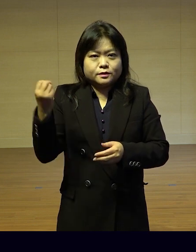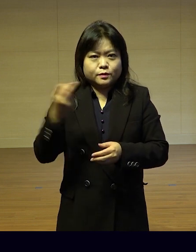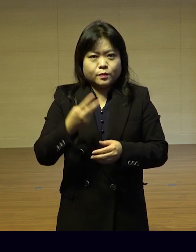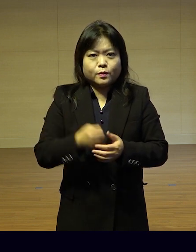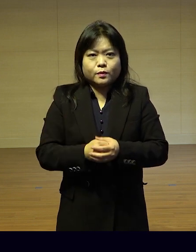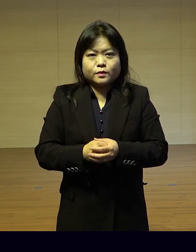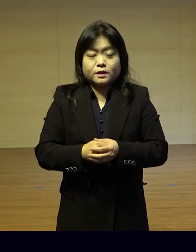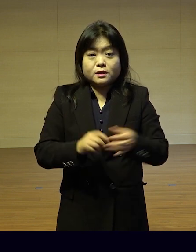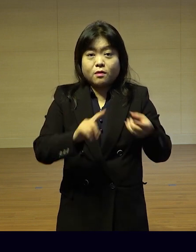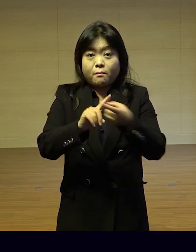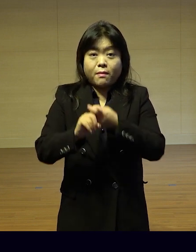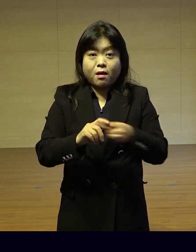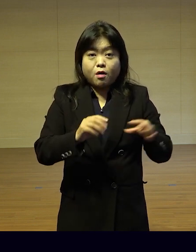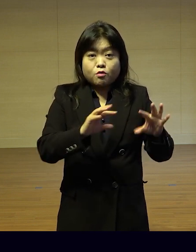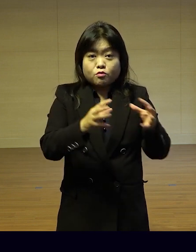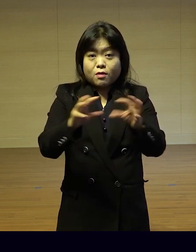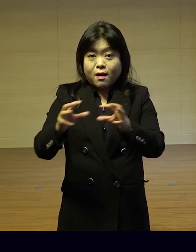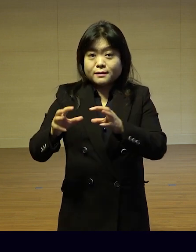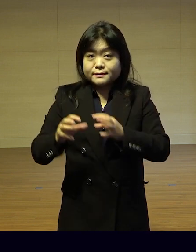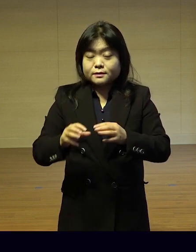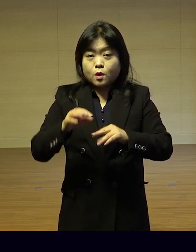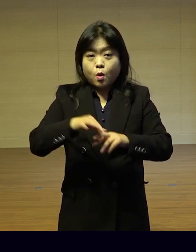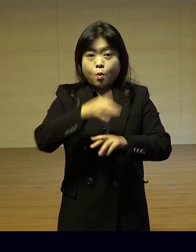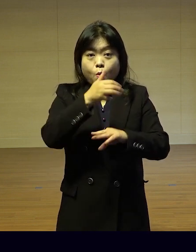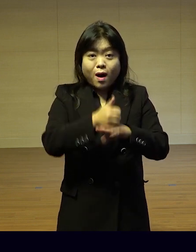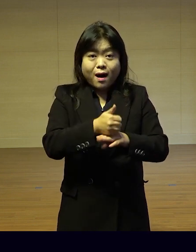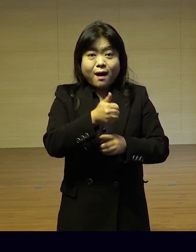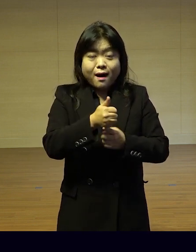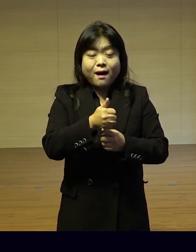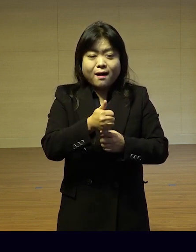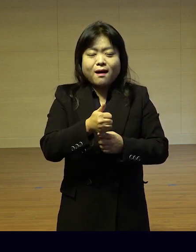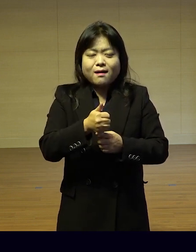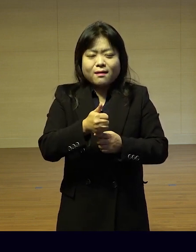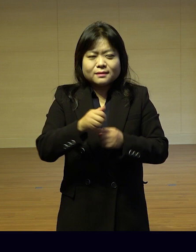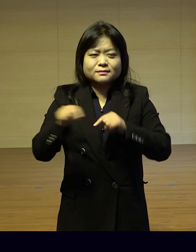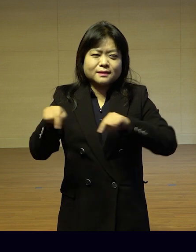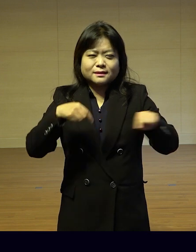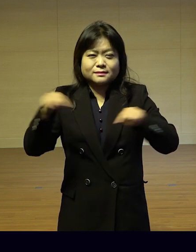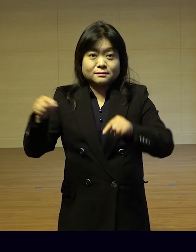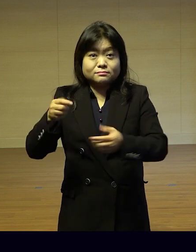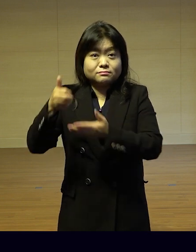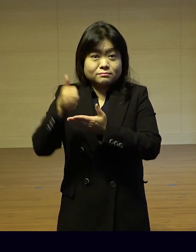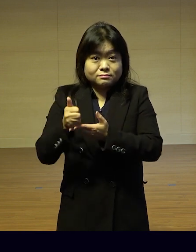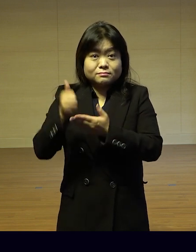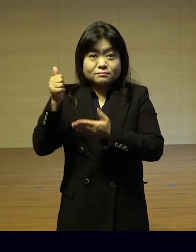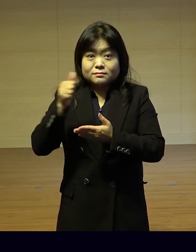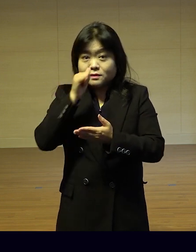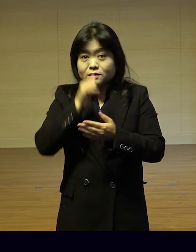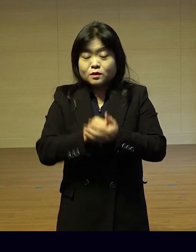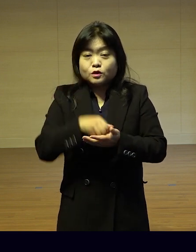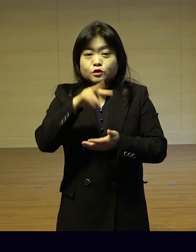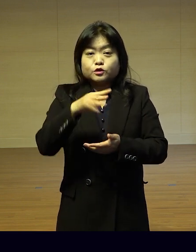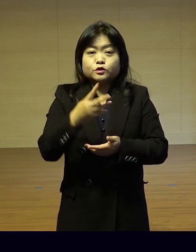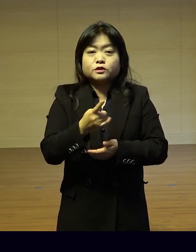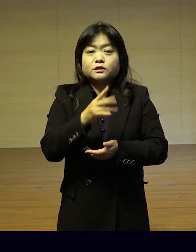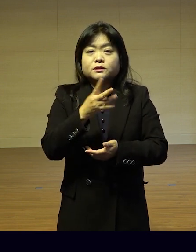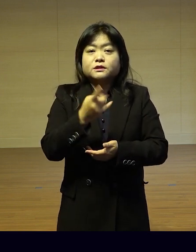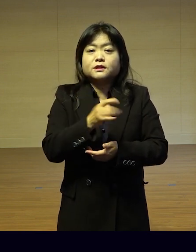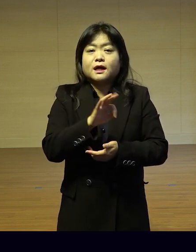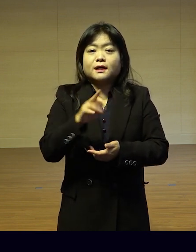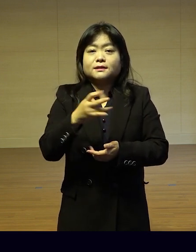그리고 이 영방 국가는 또 왕이나 혹은 제후, 그러니까 헤겔이 태어난 슈투트가르트는